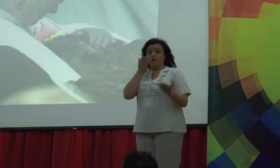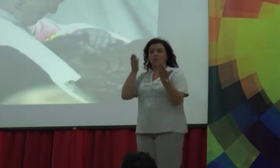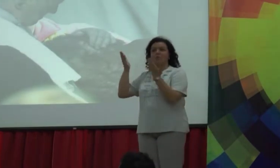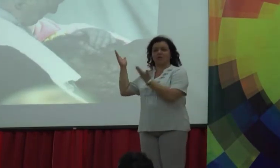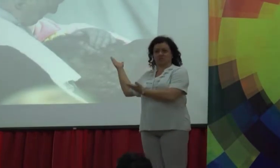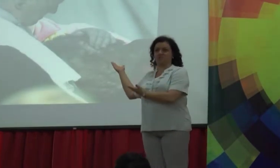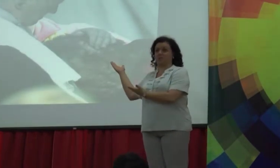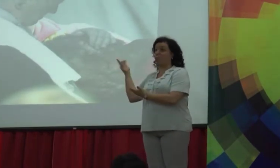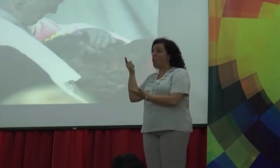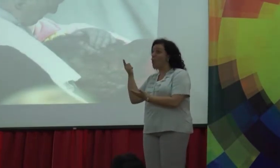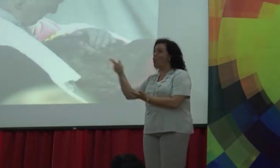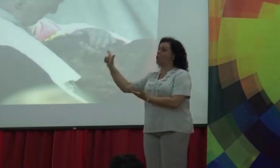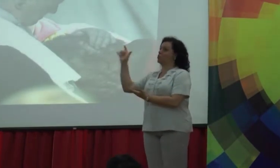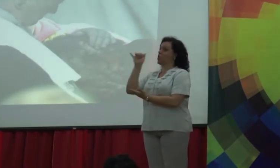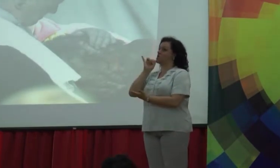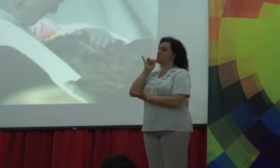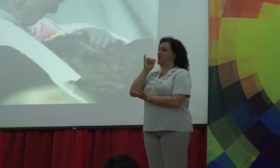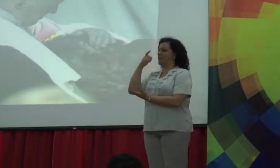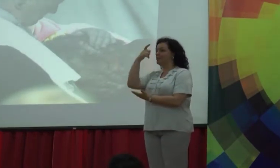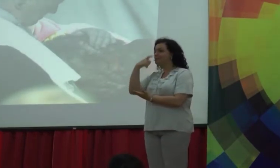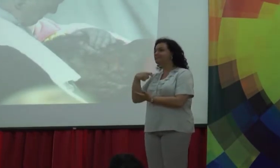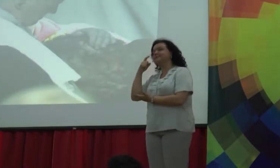Então nós temos um exemplo ali